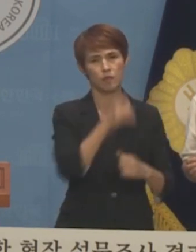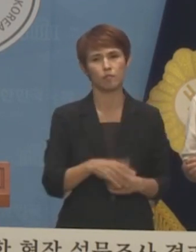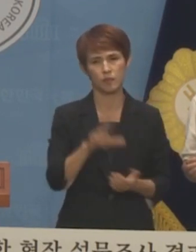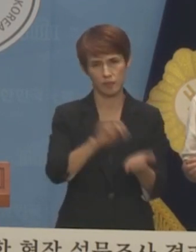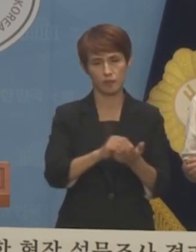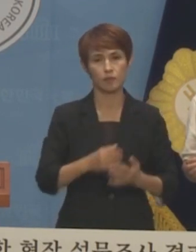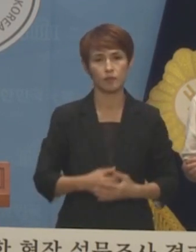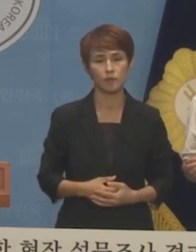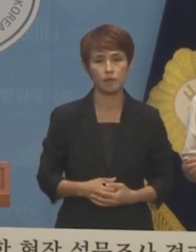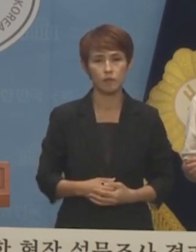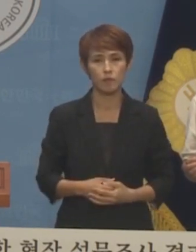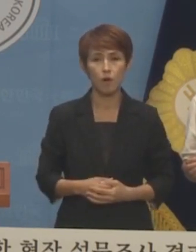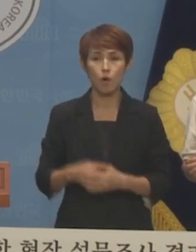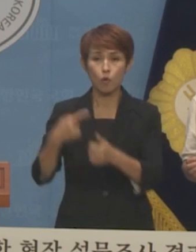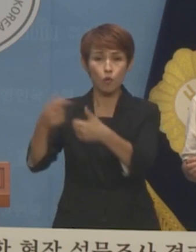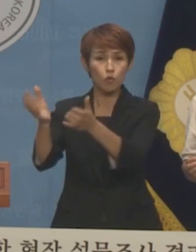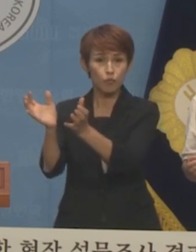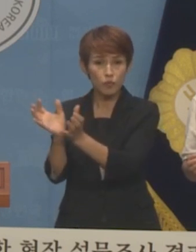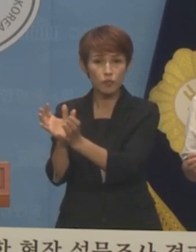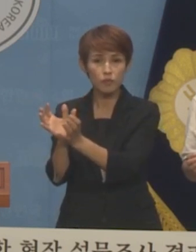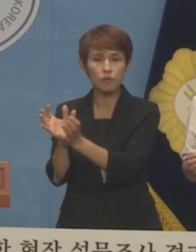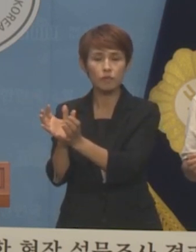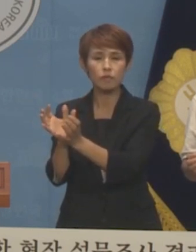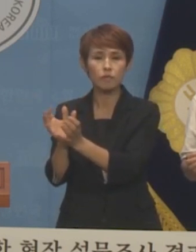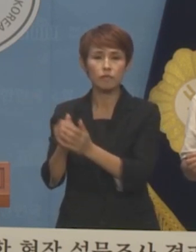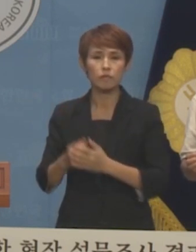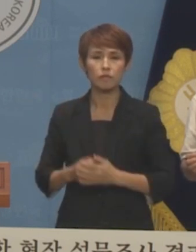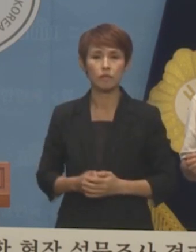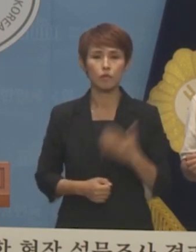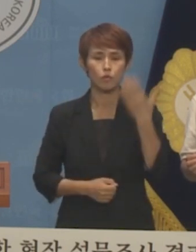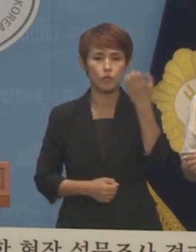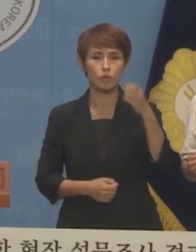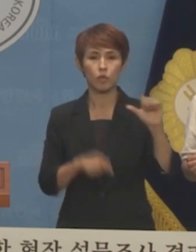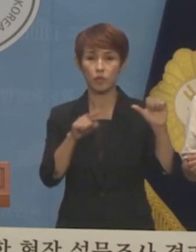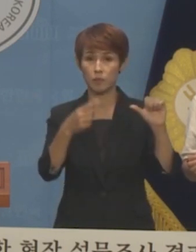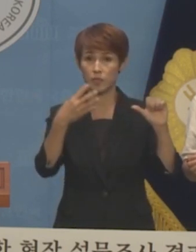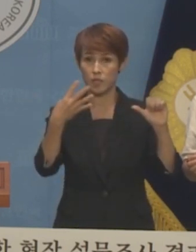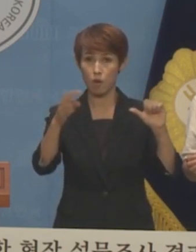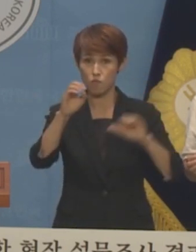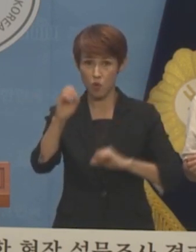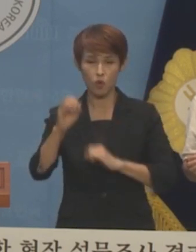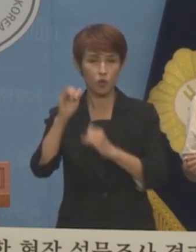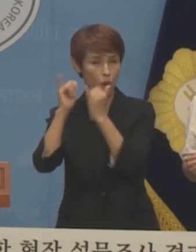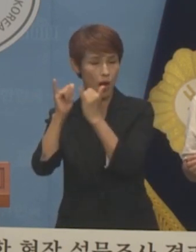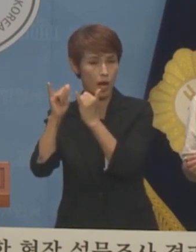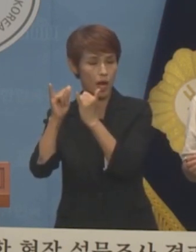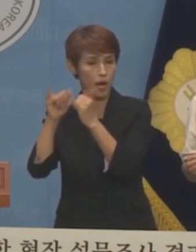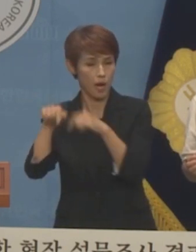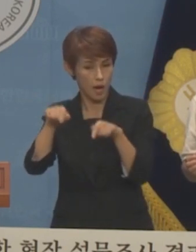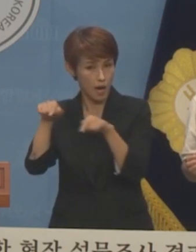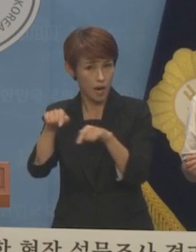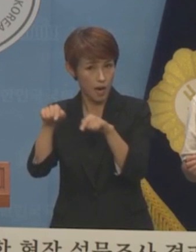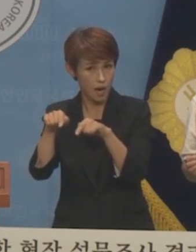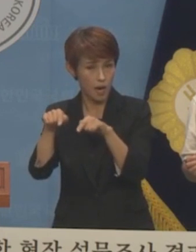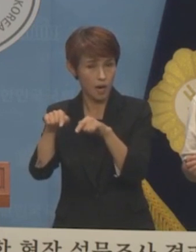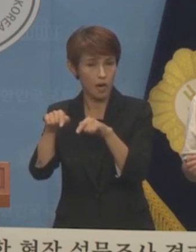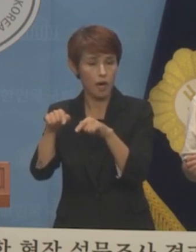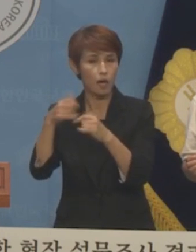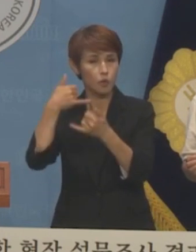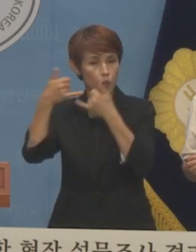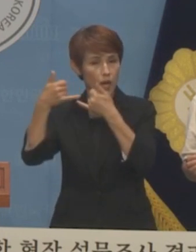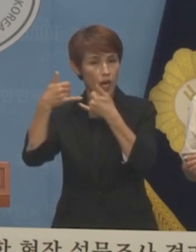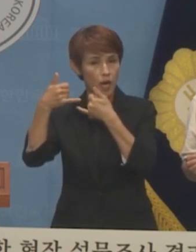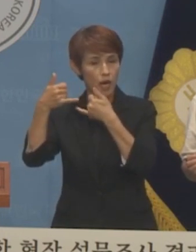둘째, 교육부는 통화 녹음 전화기는 95.4%, 통화 연결음은 88.6%